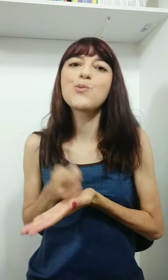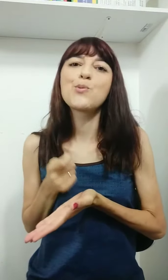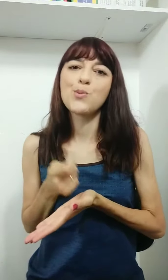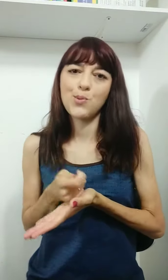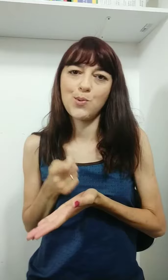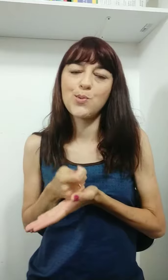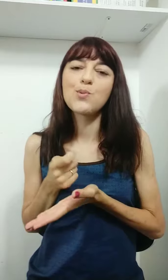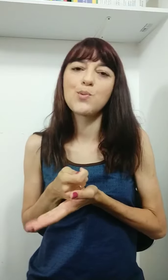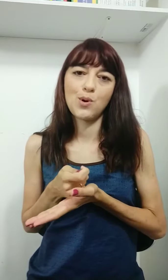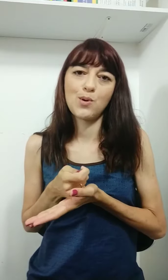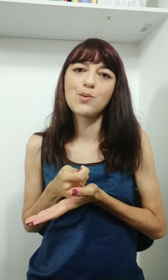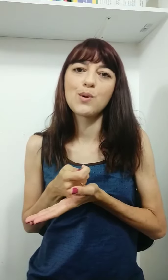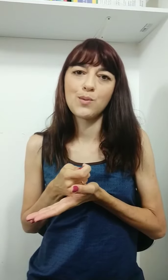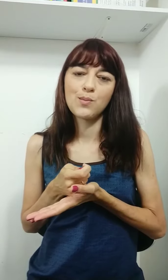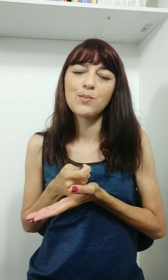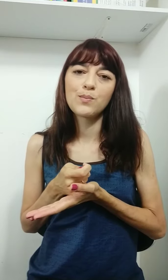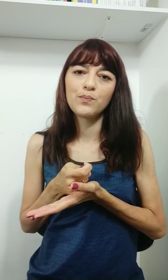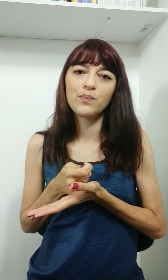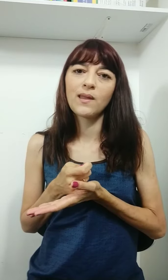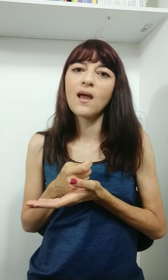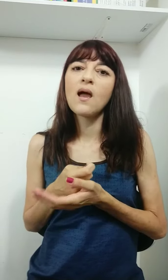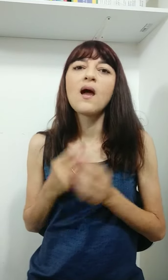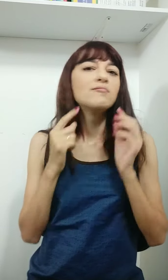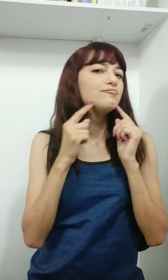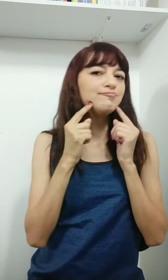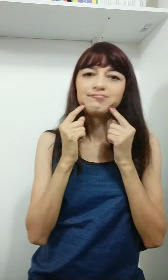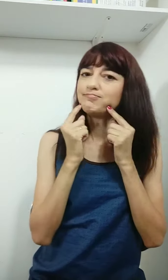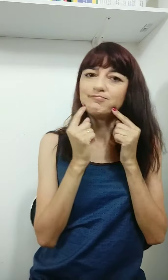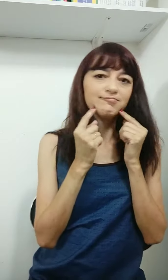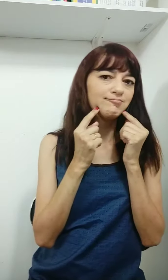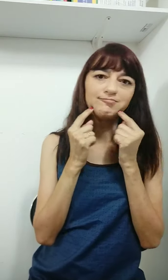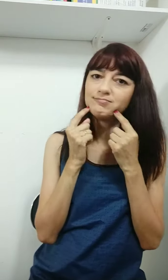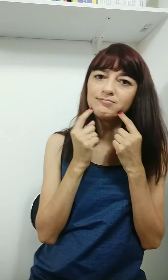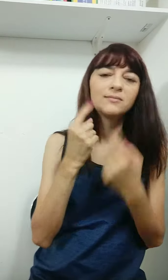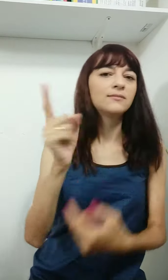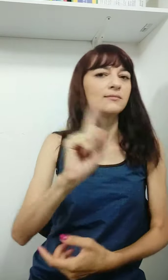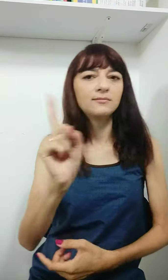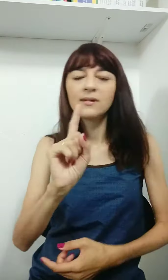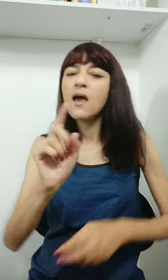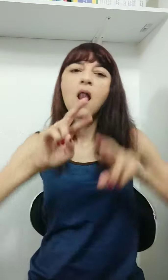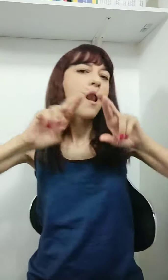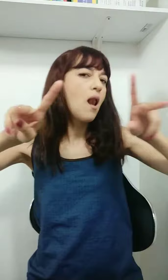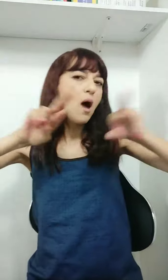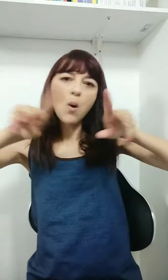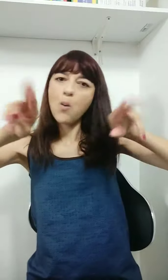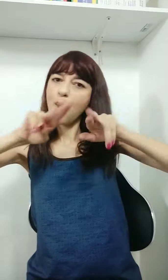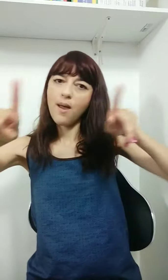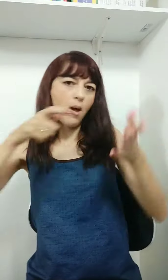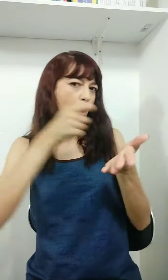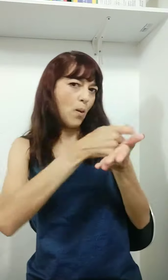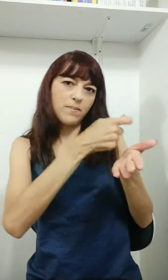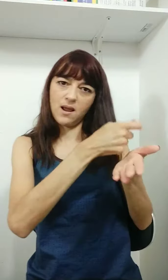obrigatória, tá? Você fazer a expressão, talvez o movimento não. Não é obrigatório você fazer esse movimento, tá? Ele não